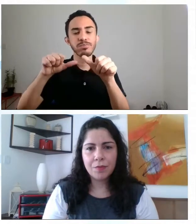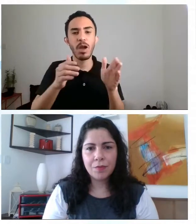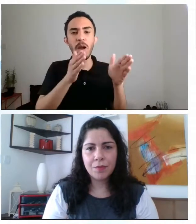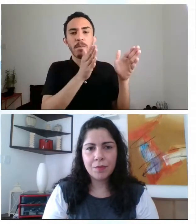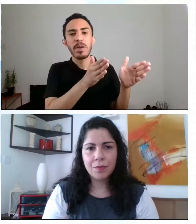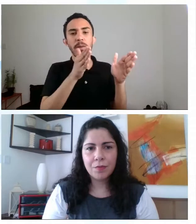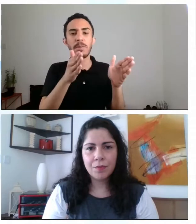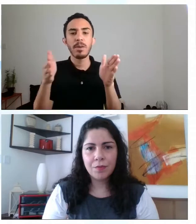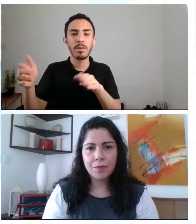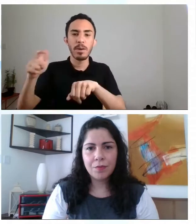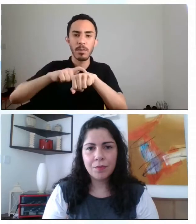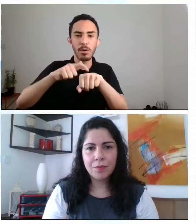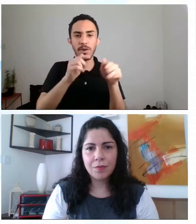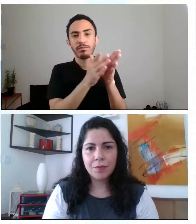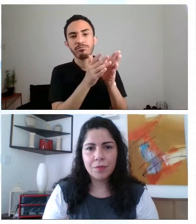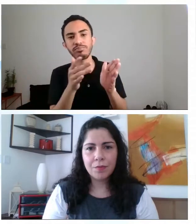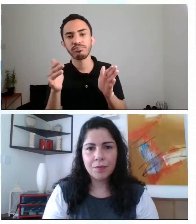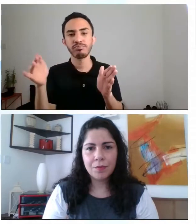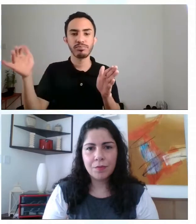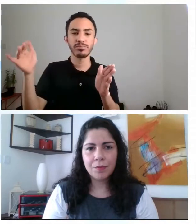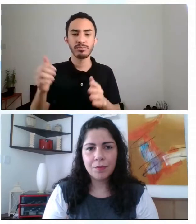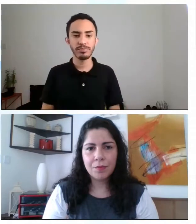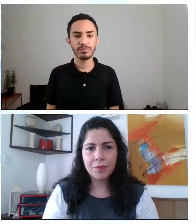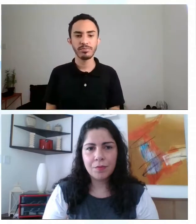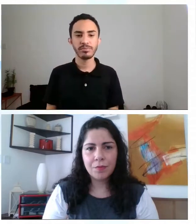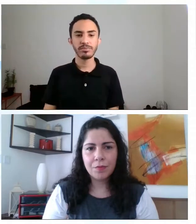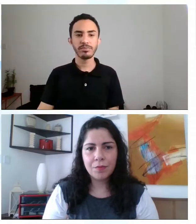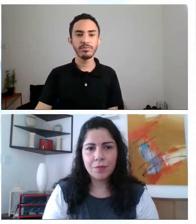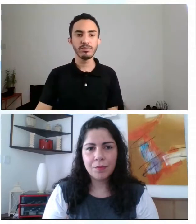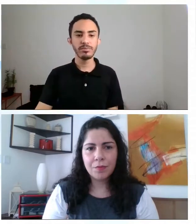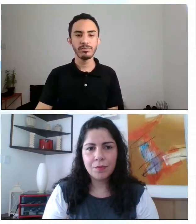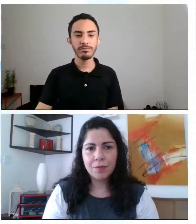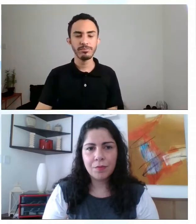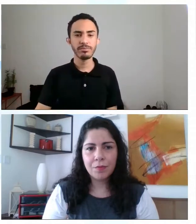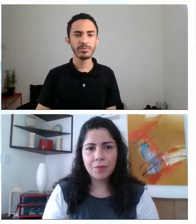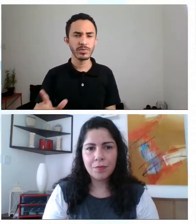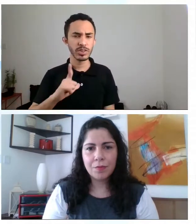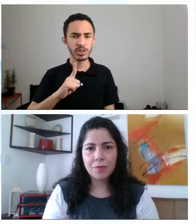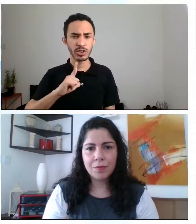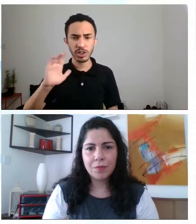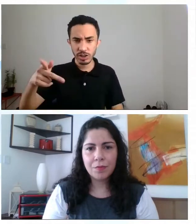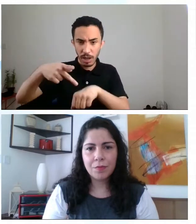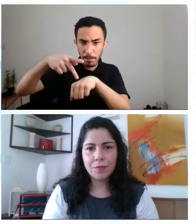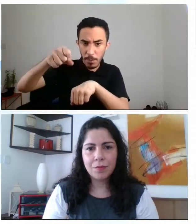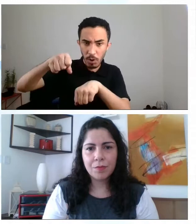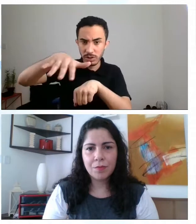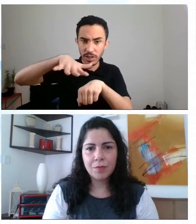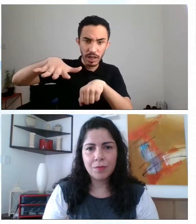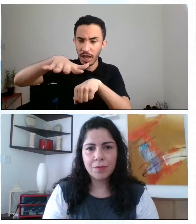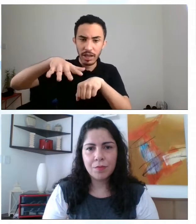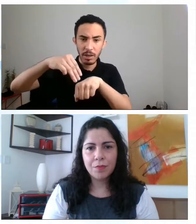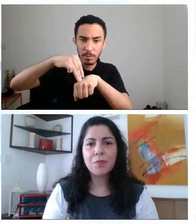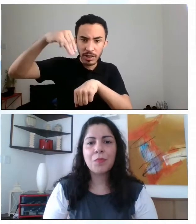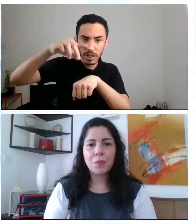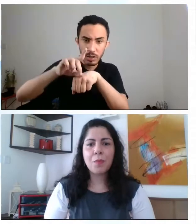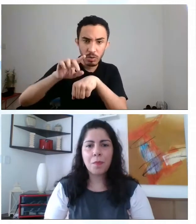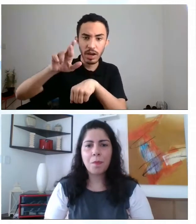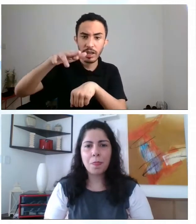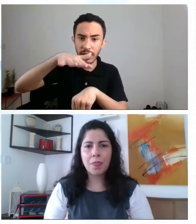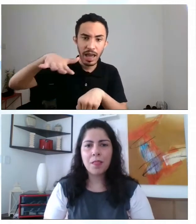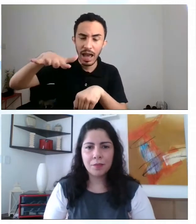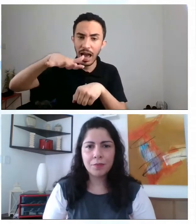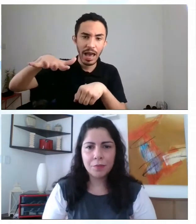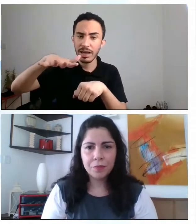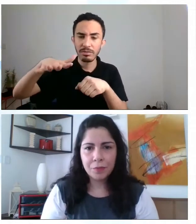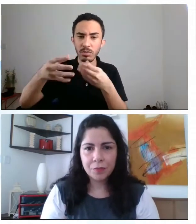cursos de Letras Libras. E já existe uma pós-graduação, mestrado e doutorado